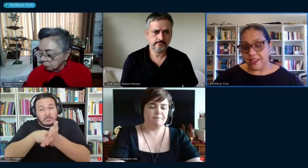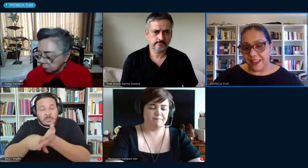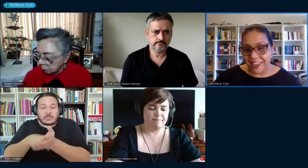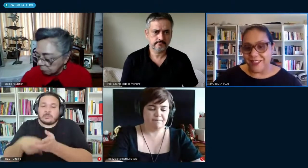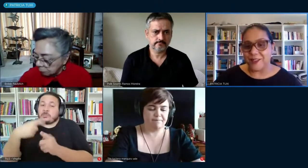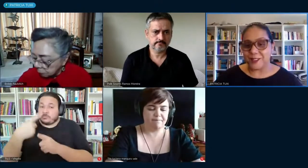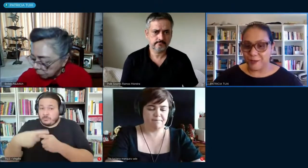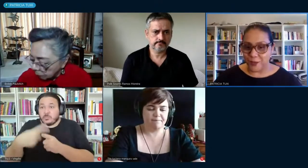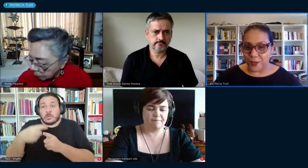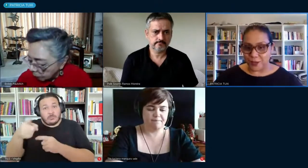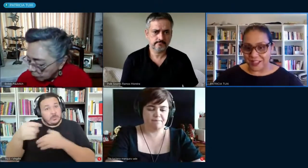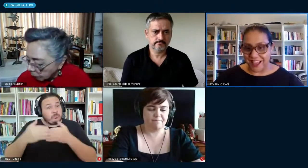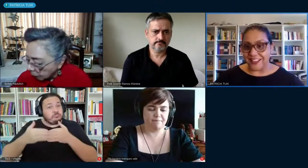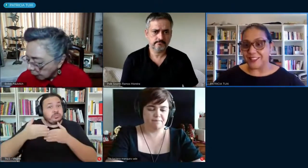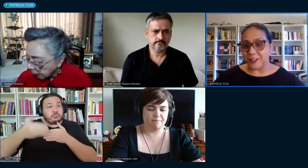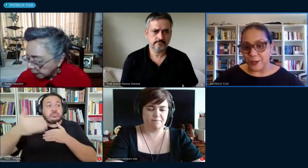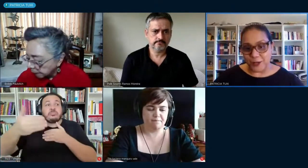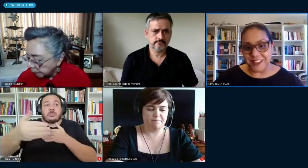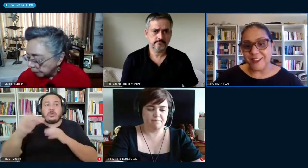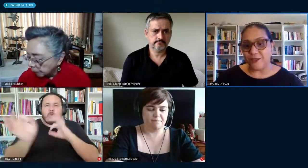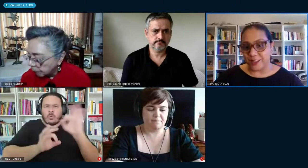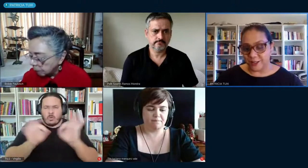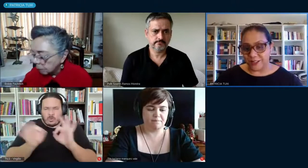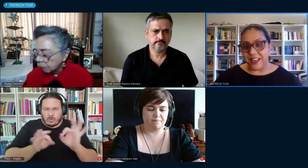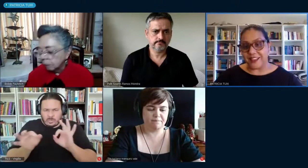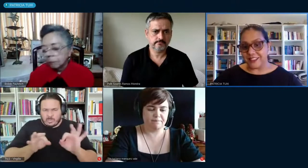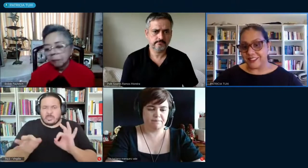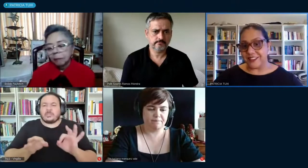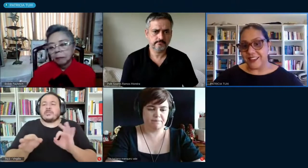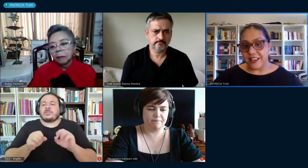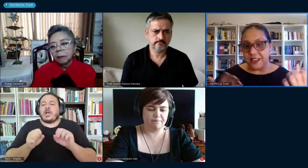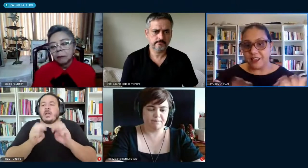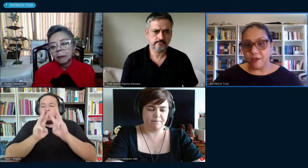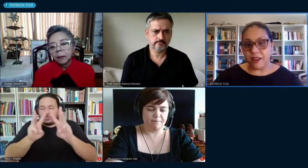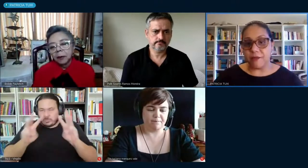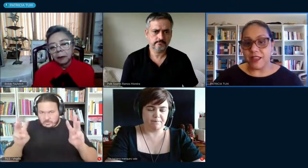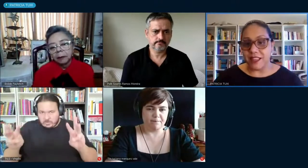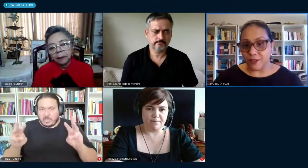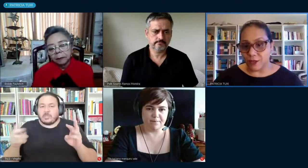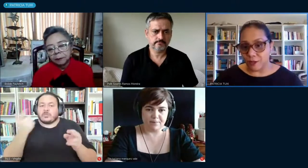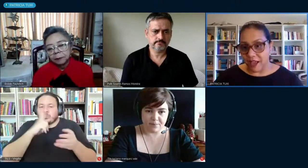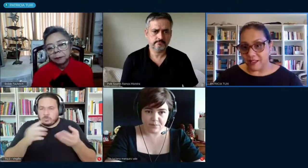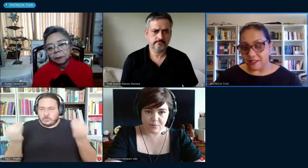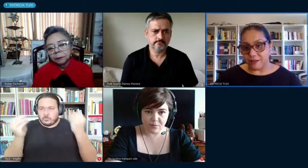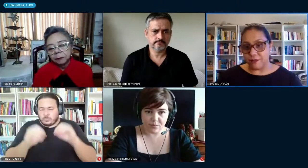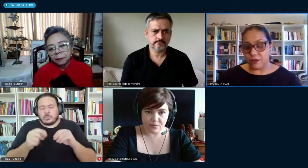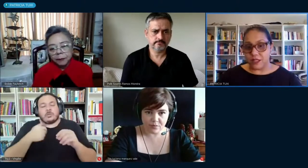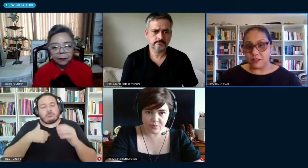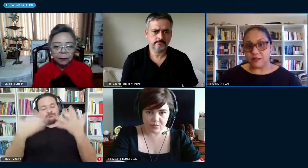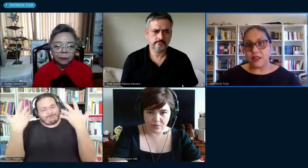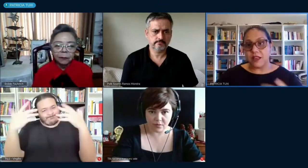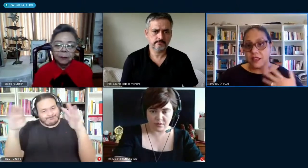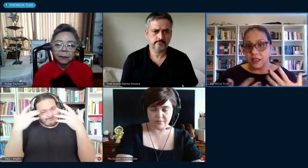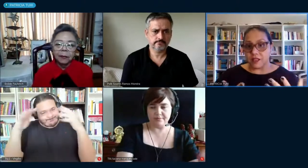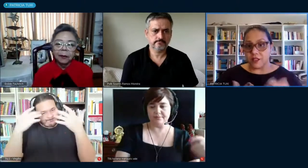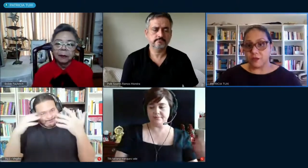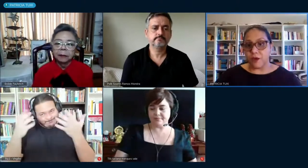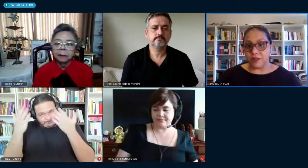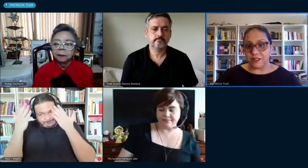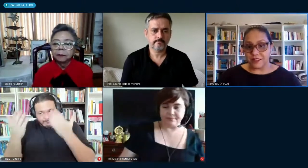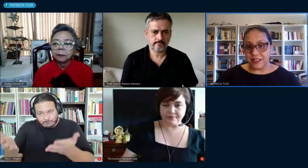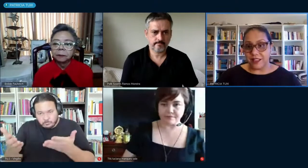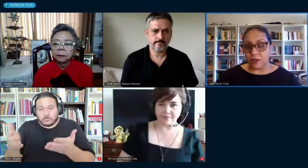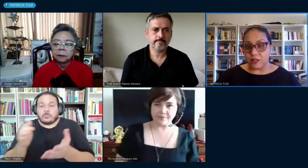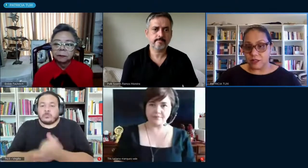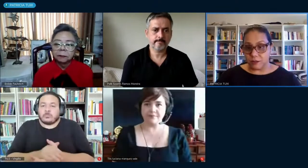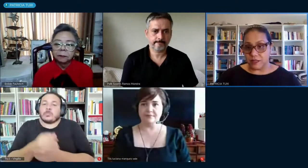foi além, você montou o site, conseguiu fazer o site, e eu parabenizo demais por isso, e que a gente